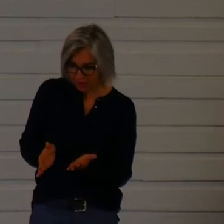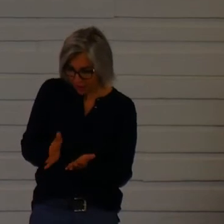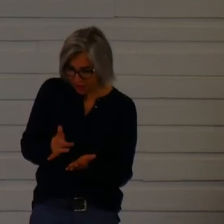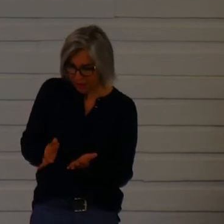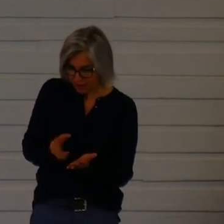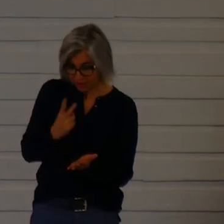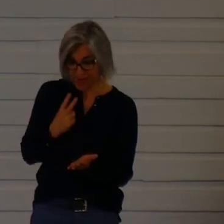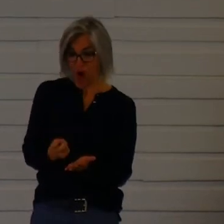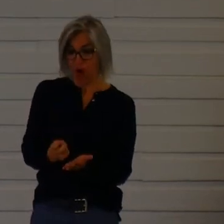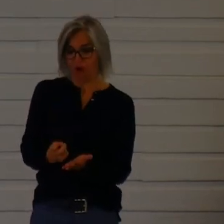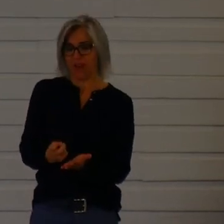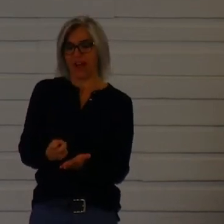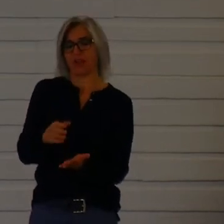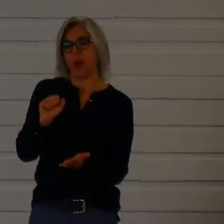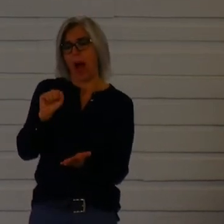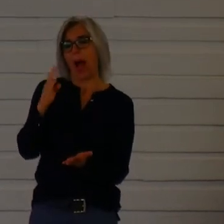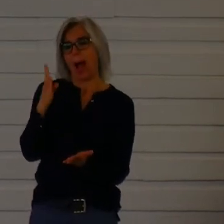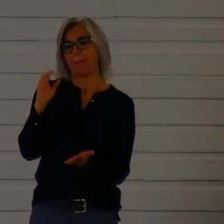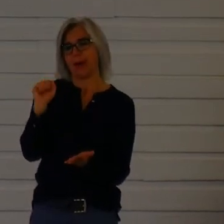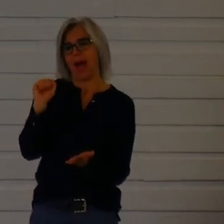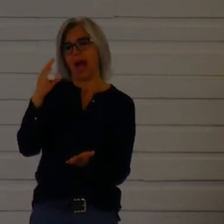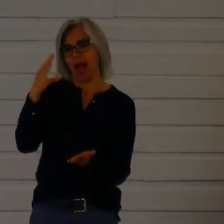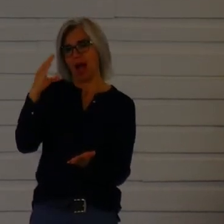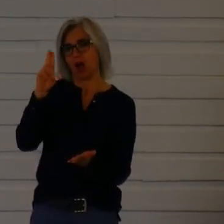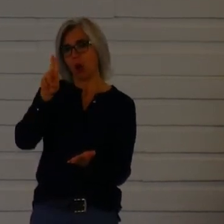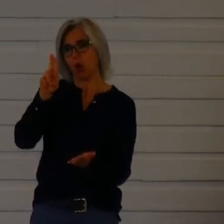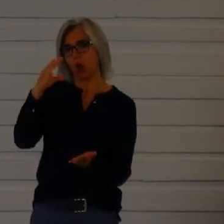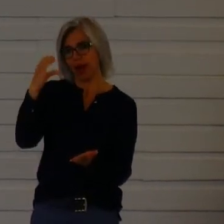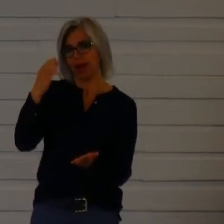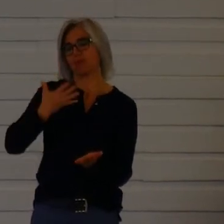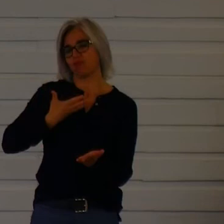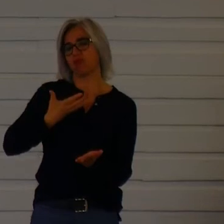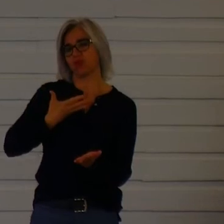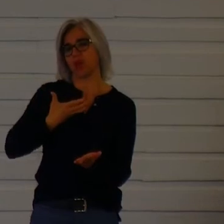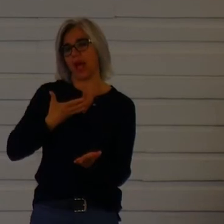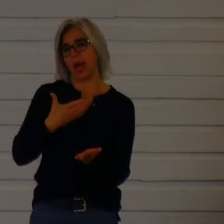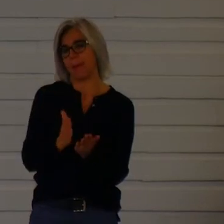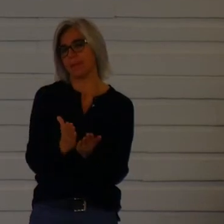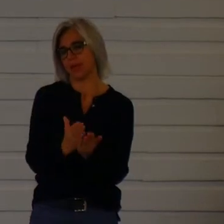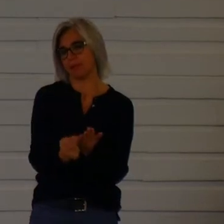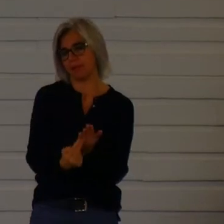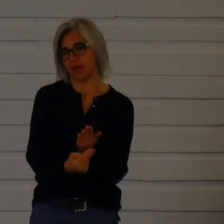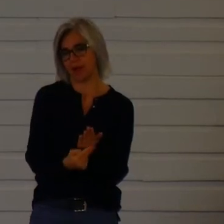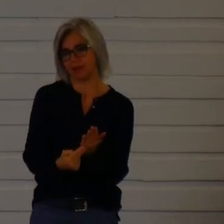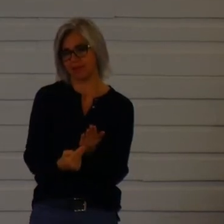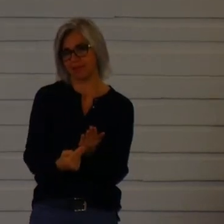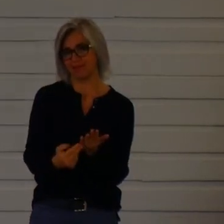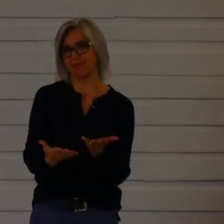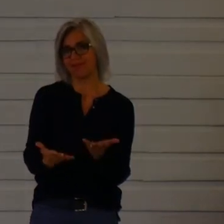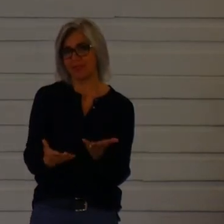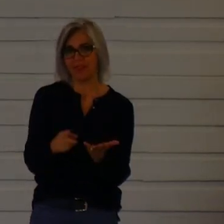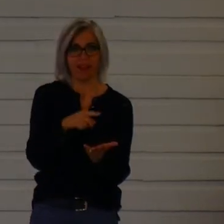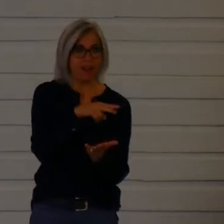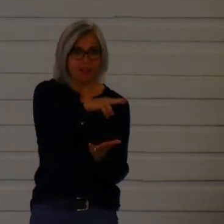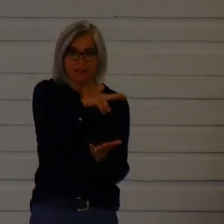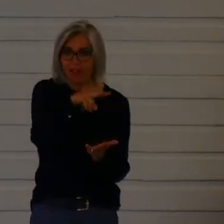sempre difficilmente. Allora vedi che mi piacerebbe filmare, no? Vedi che sciolgono la via da qua e da là e girano